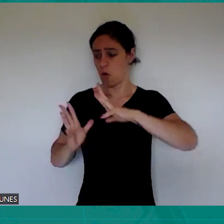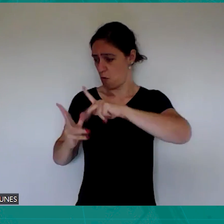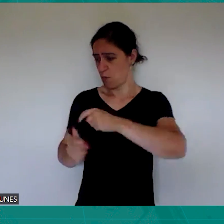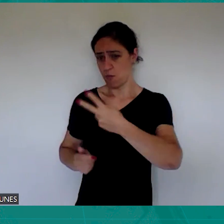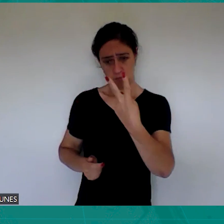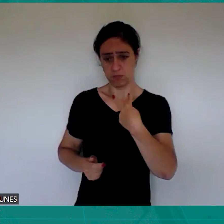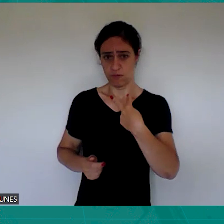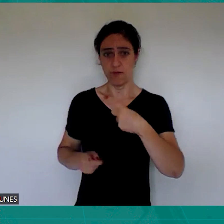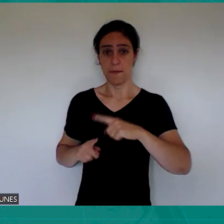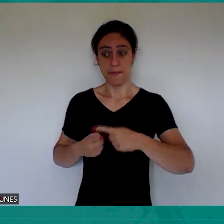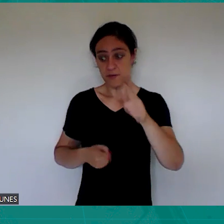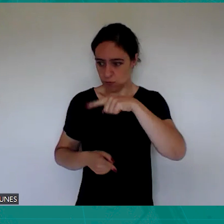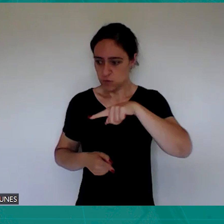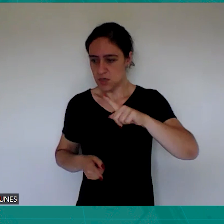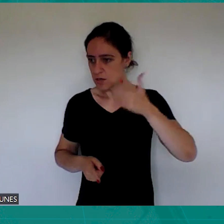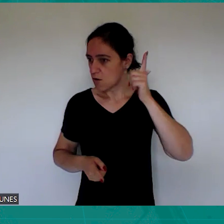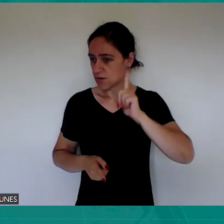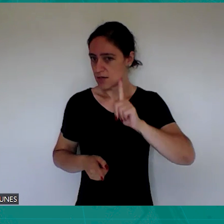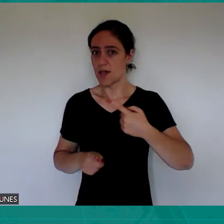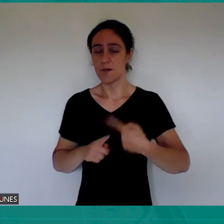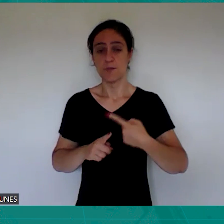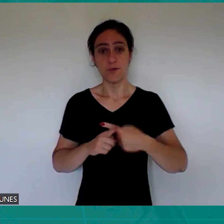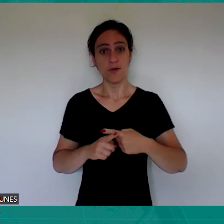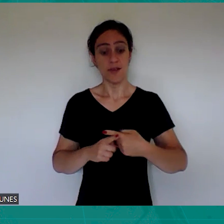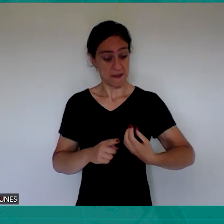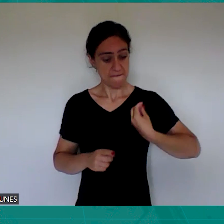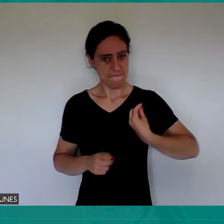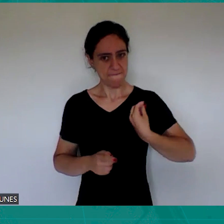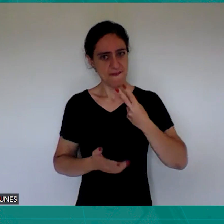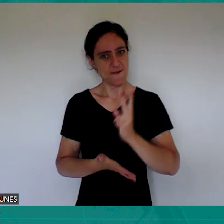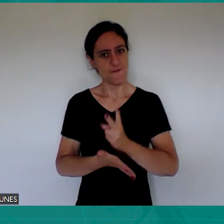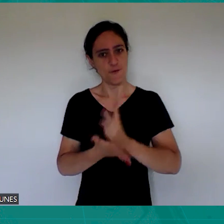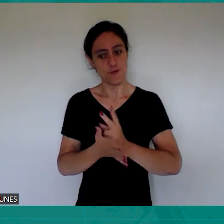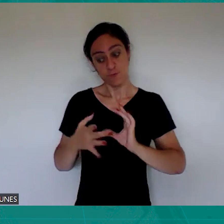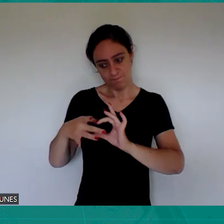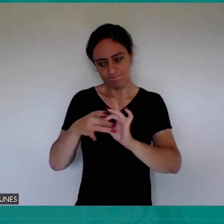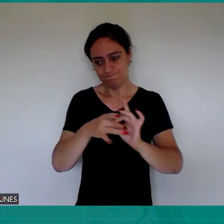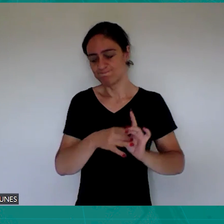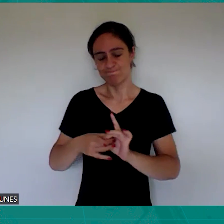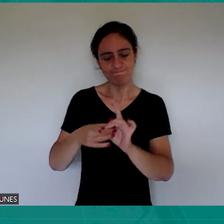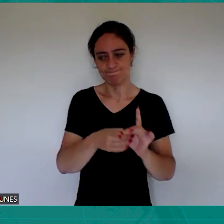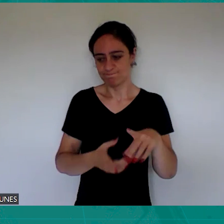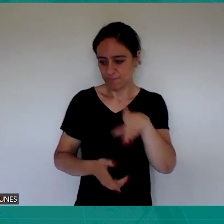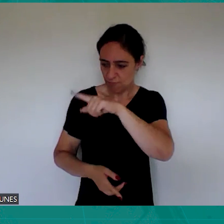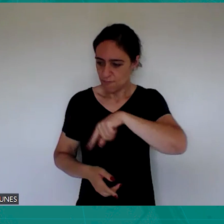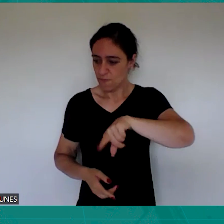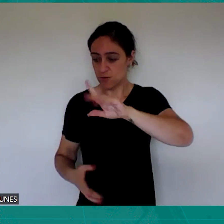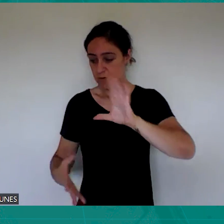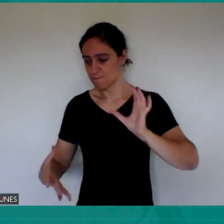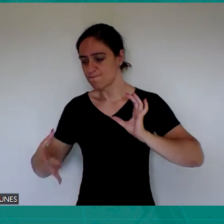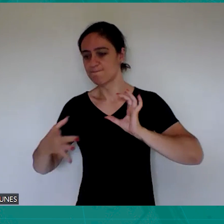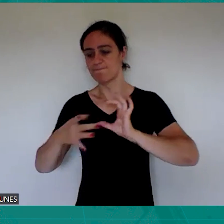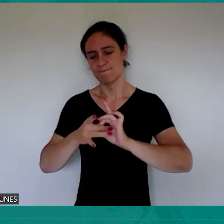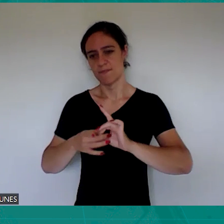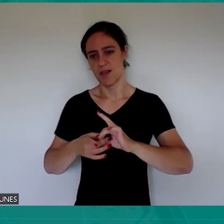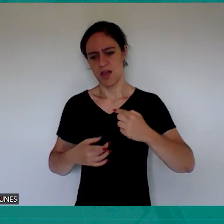tá? Por quê? Porque eu vou continuar vivendo e vós também vivereis. Se eu vivo, vocês